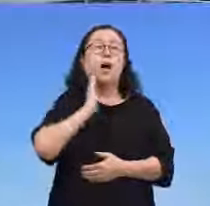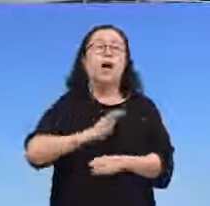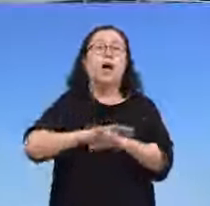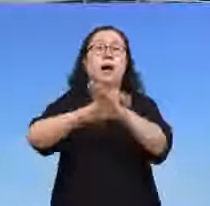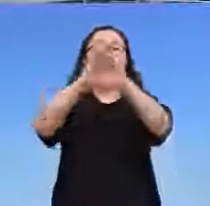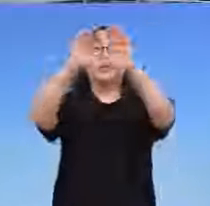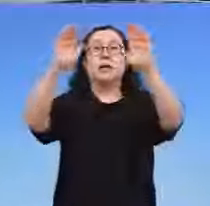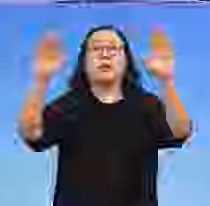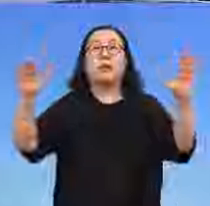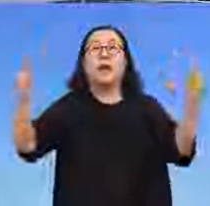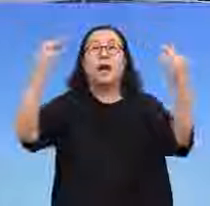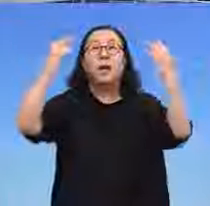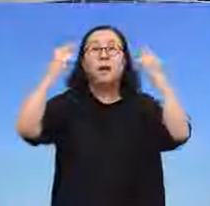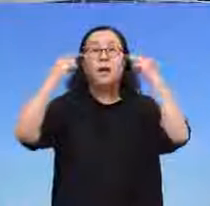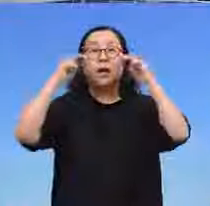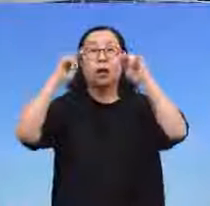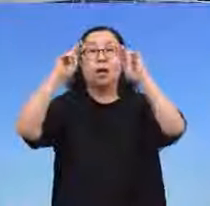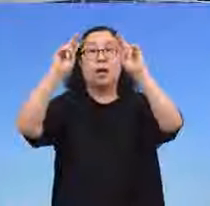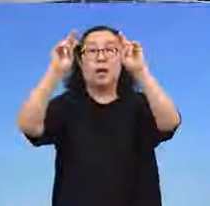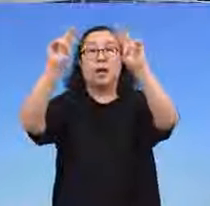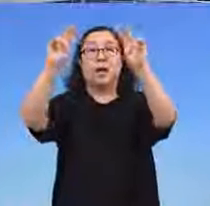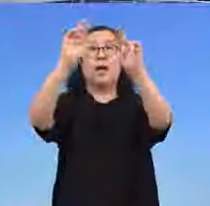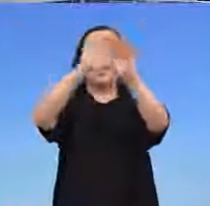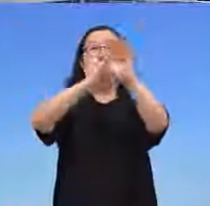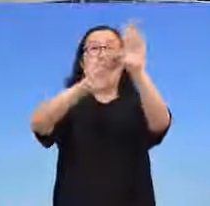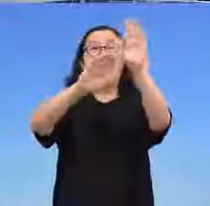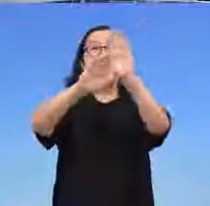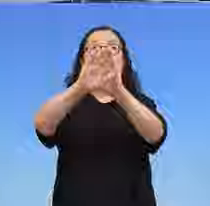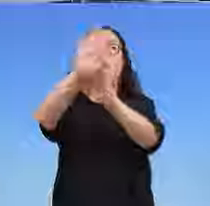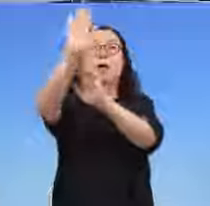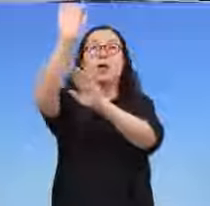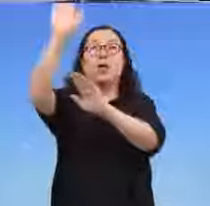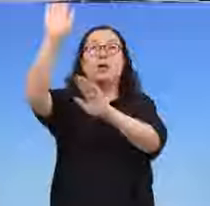하늘을 향해 두 손 들고